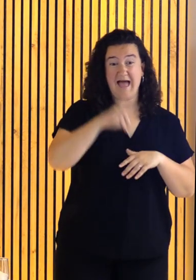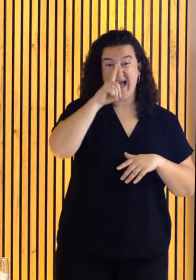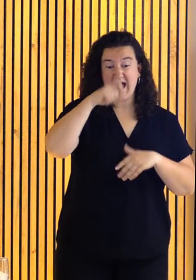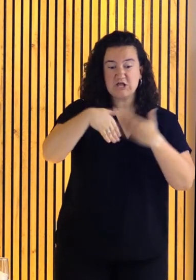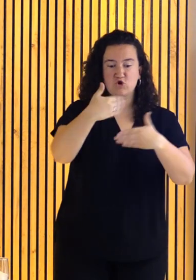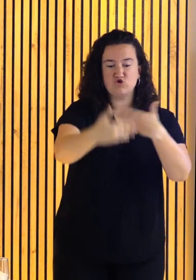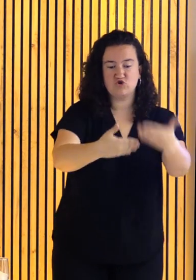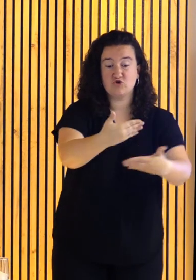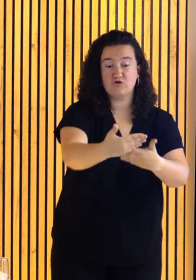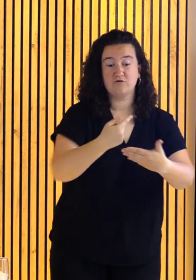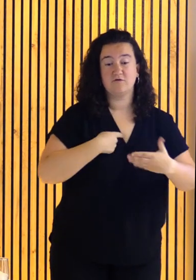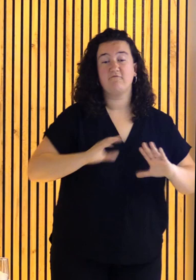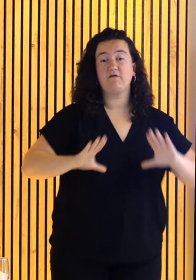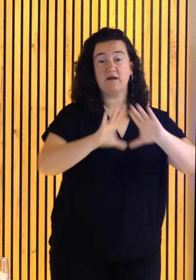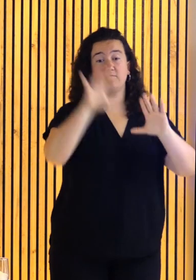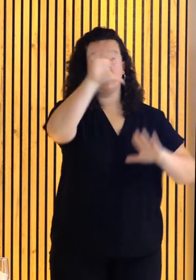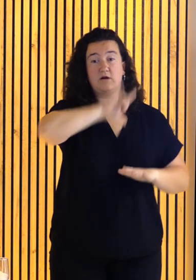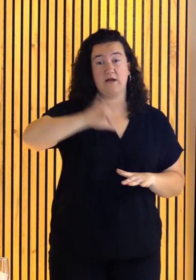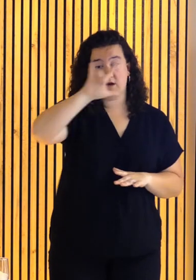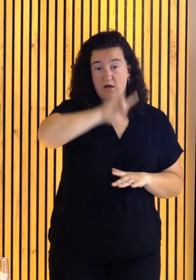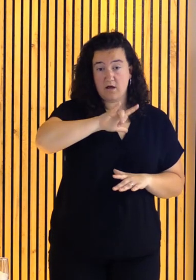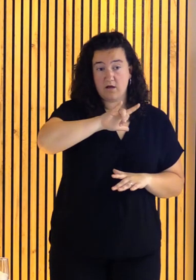feminismo beltzaren,